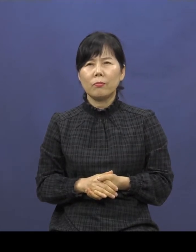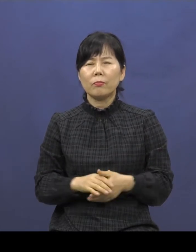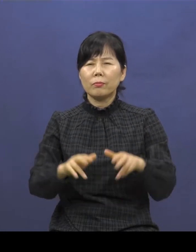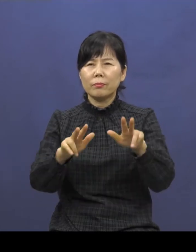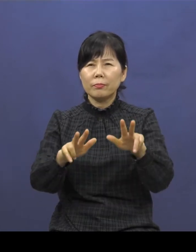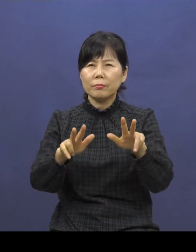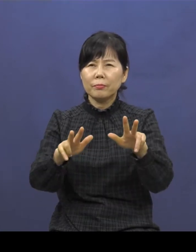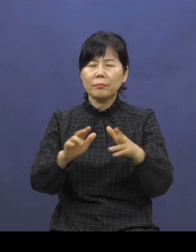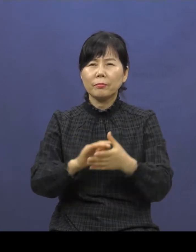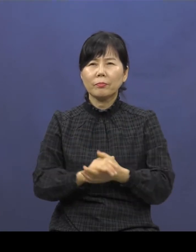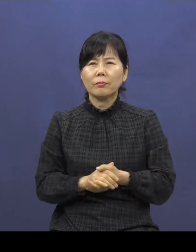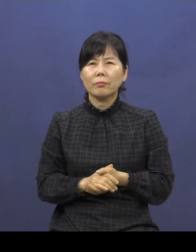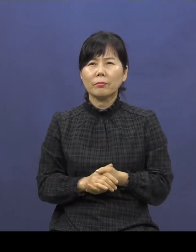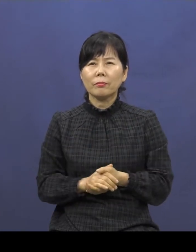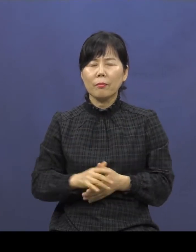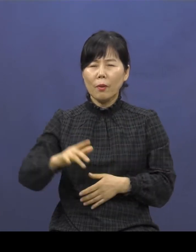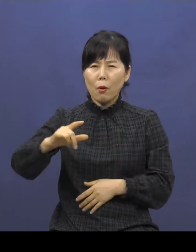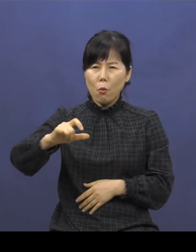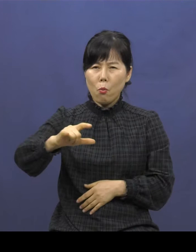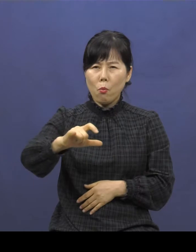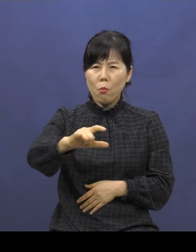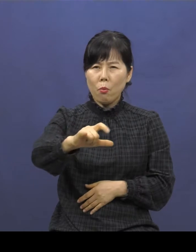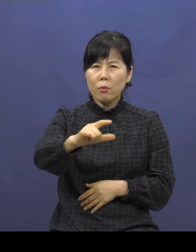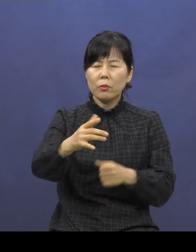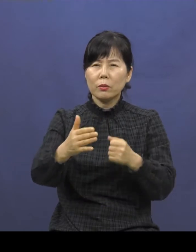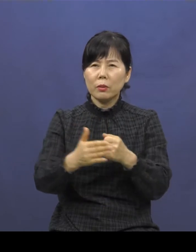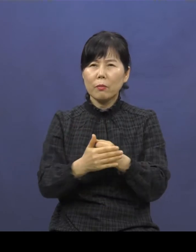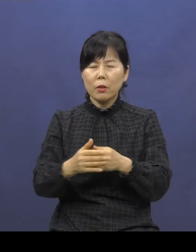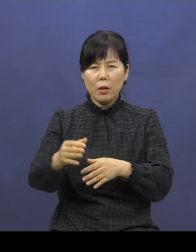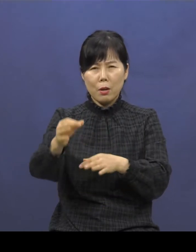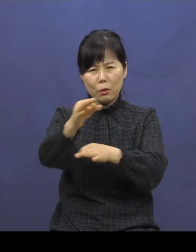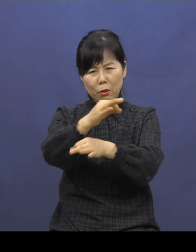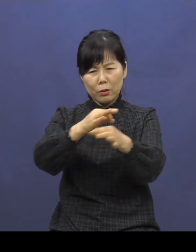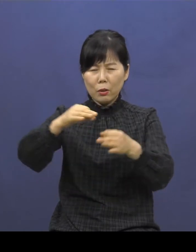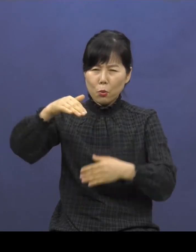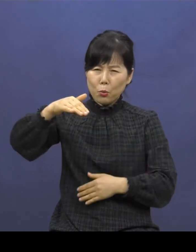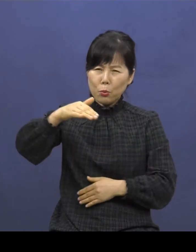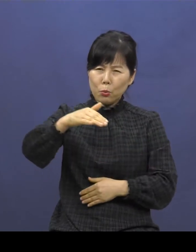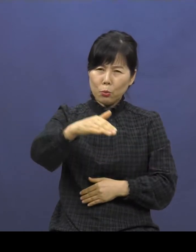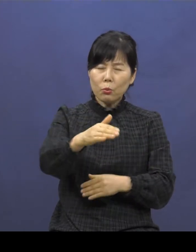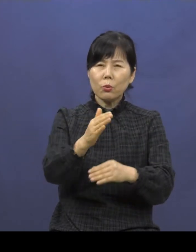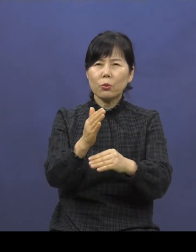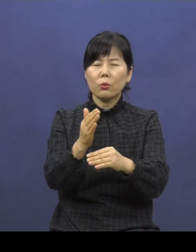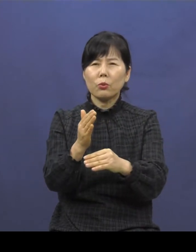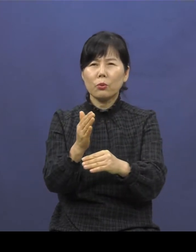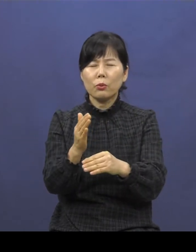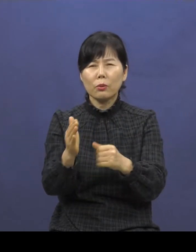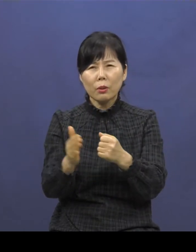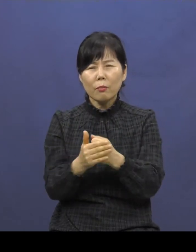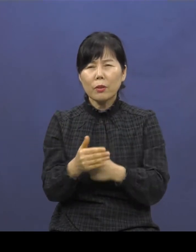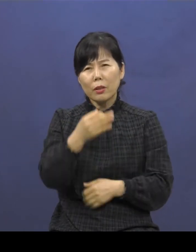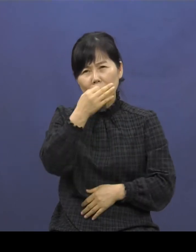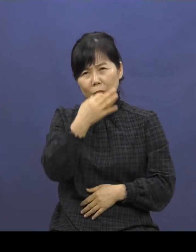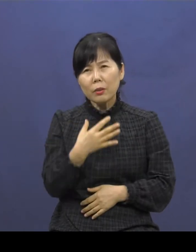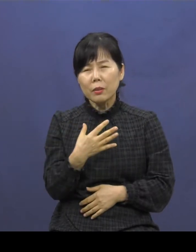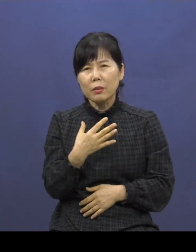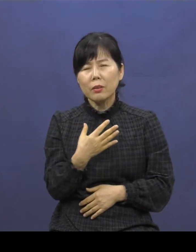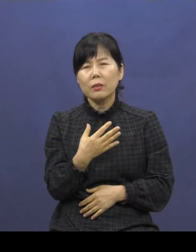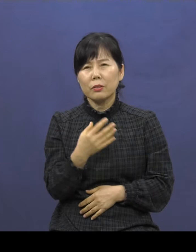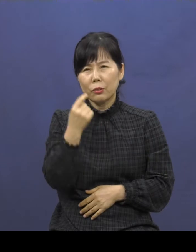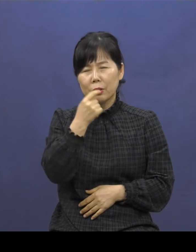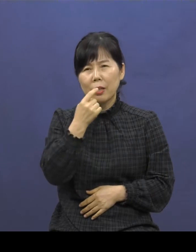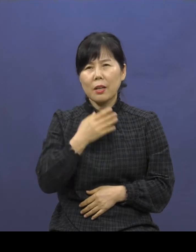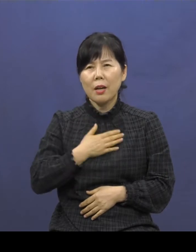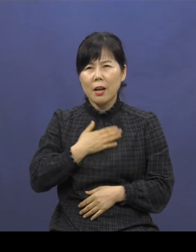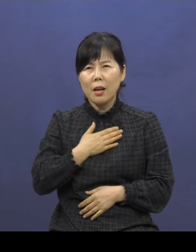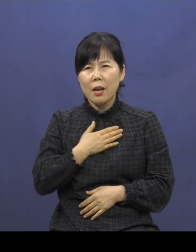사실입니다. 지금 또 이 코로나19 때문에 경제가 굉장히 어려워져서 힘드신 줄 압니다. 하지만 하나님